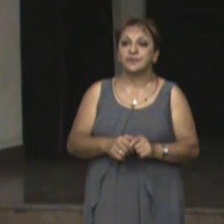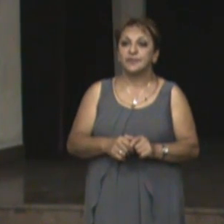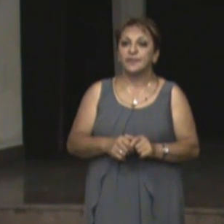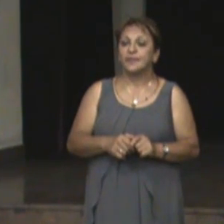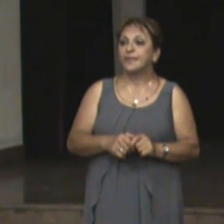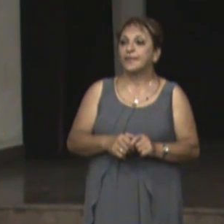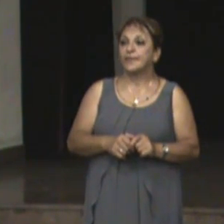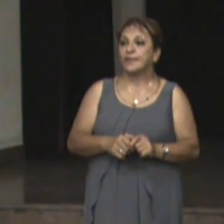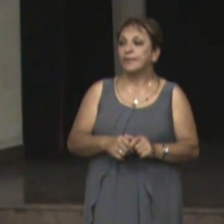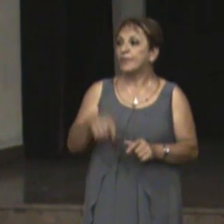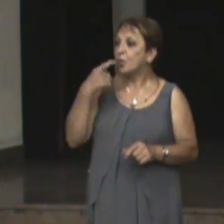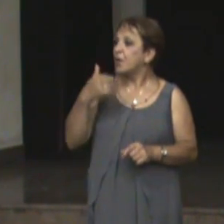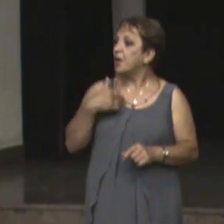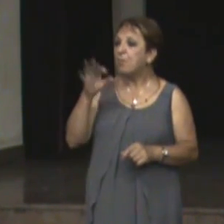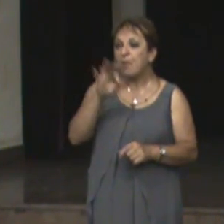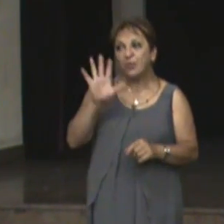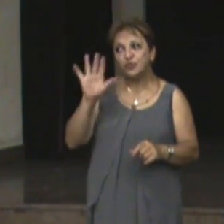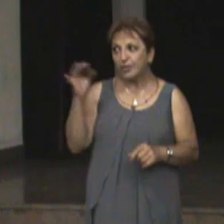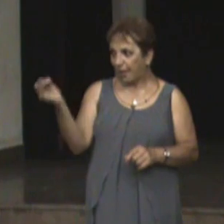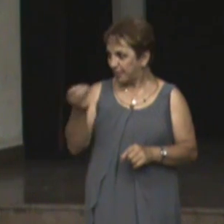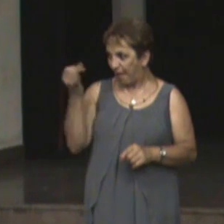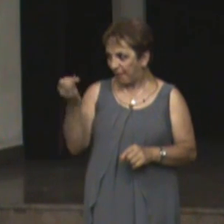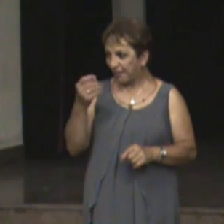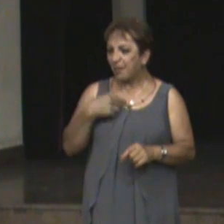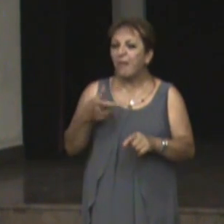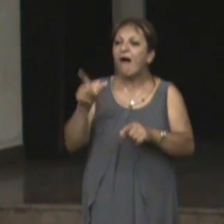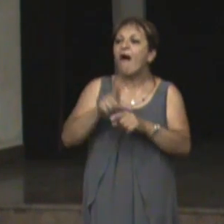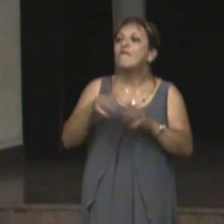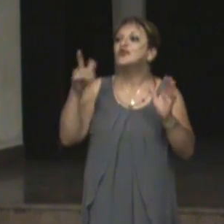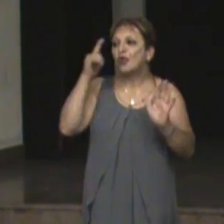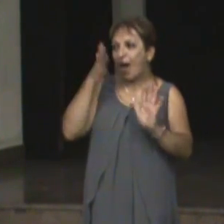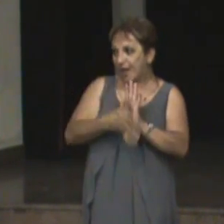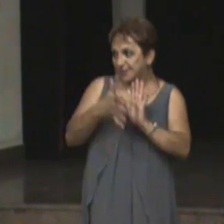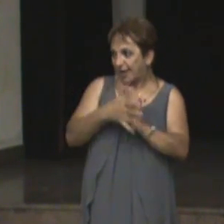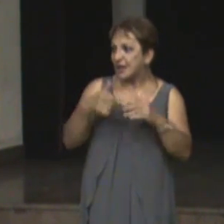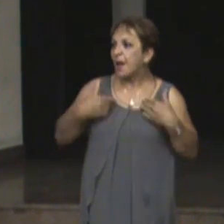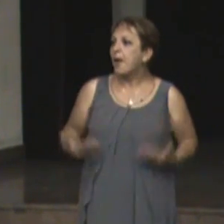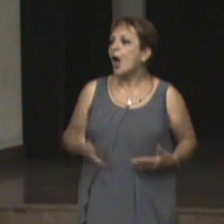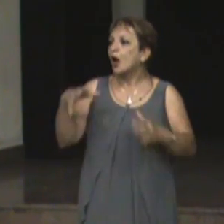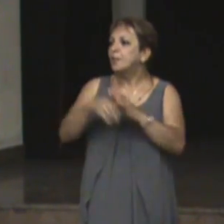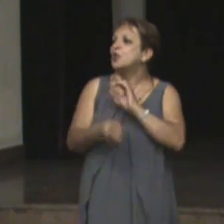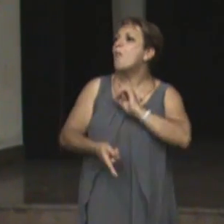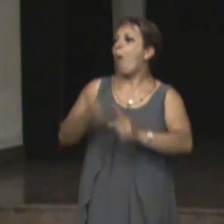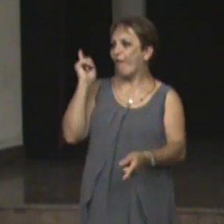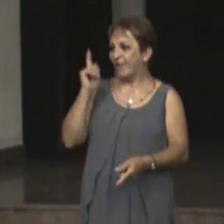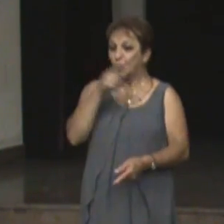մոտեցավ, ասաց, որ ինձ համար շատ հետաքրքիր էր և շատ բան հասկացա և իմ կյանքում շատ բան փոխվեց այս քարոզից հետո։